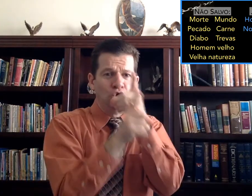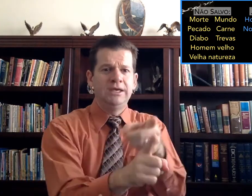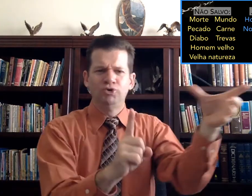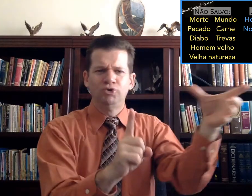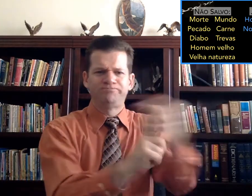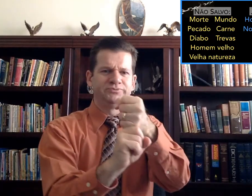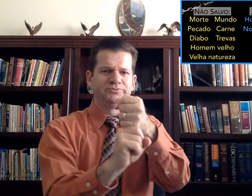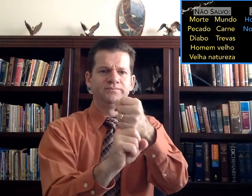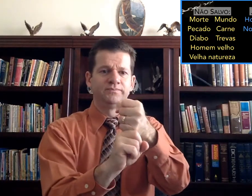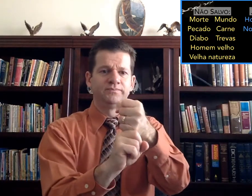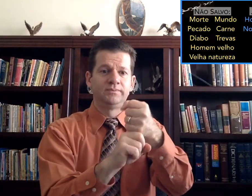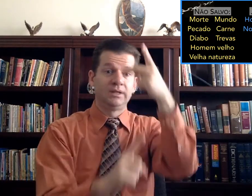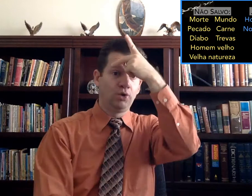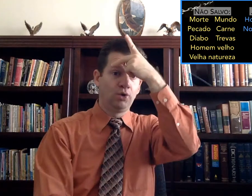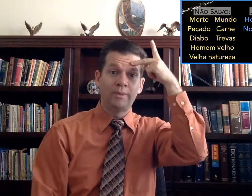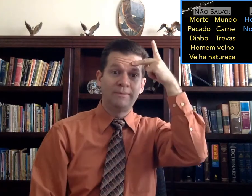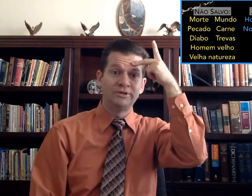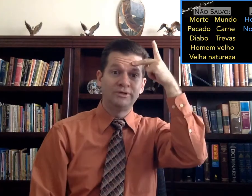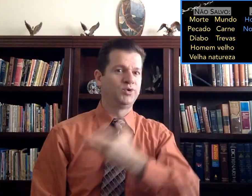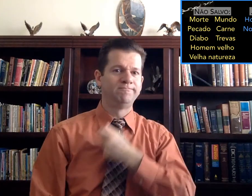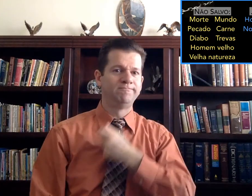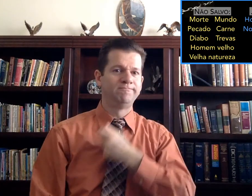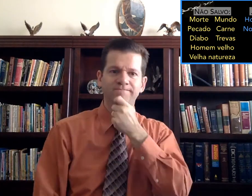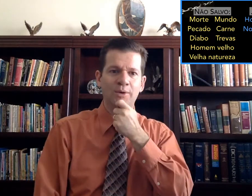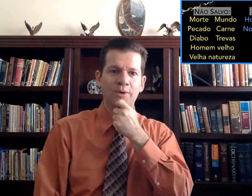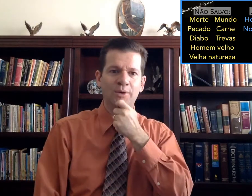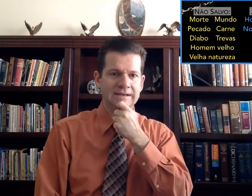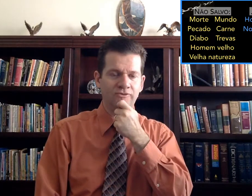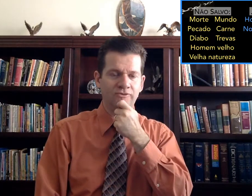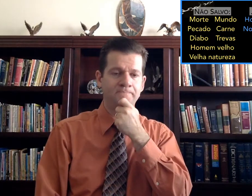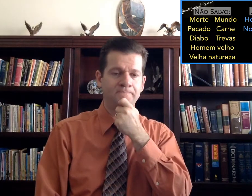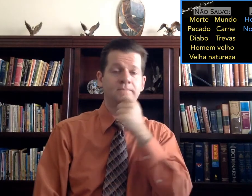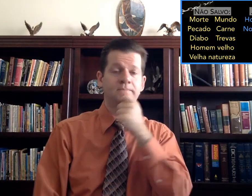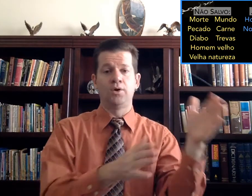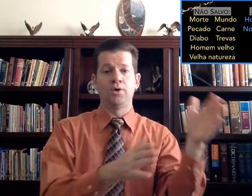domínio quando uma pessoa não é salva. Agora,